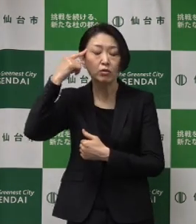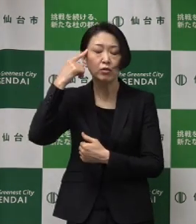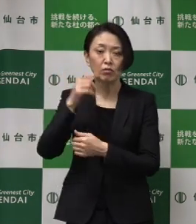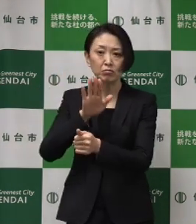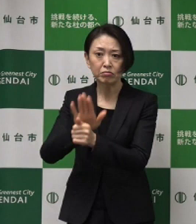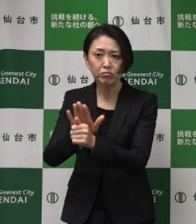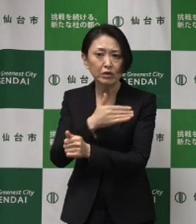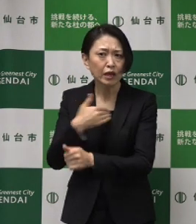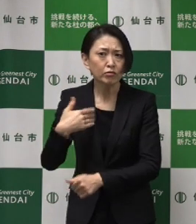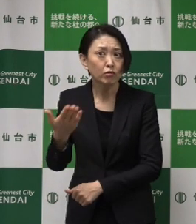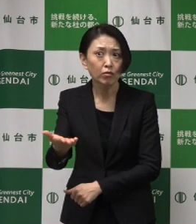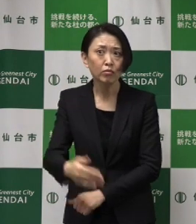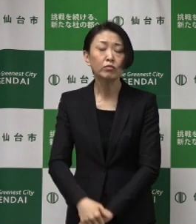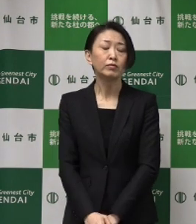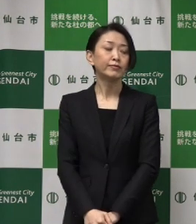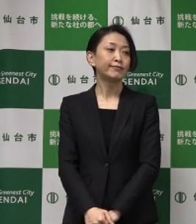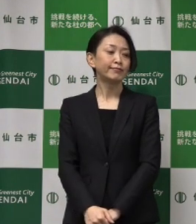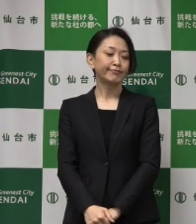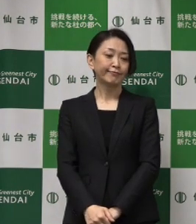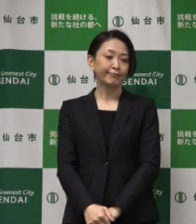も合わせておきます。